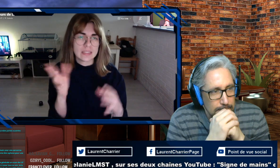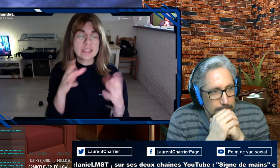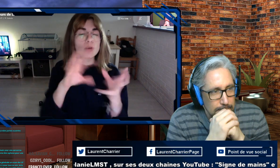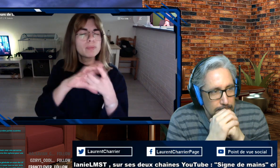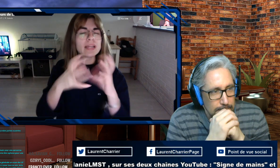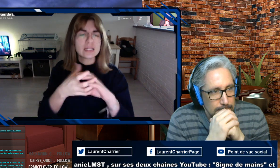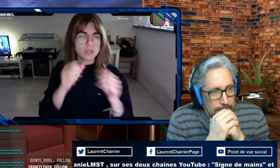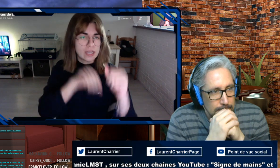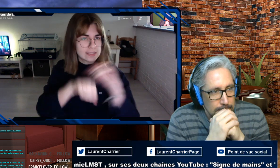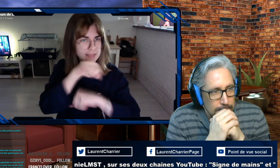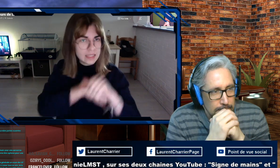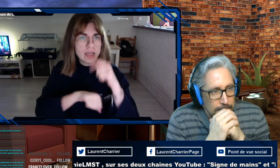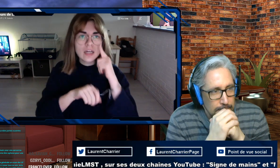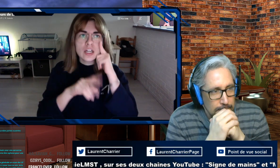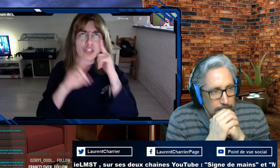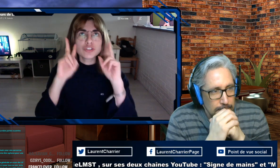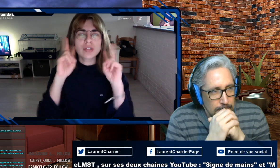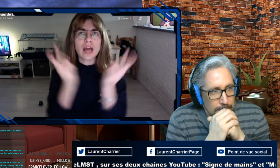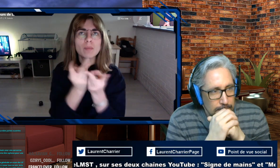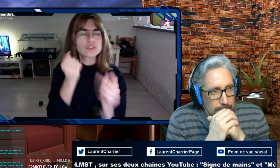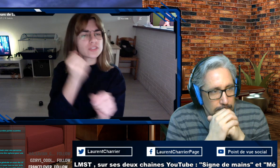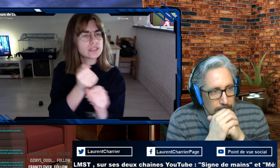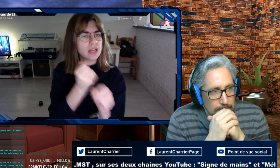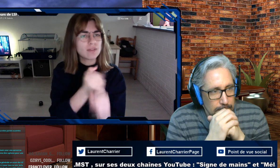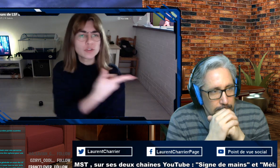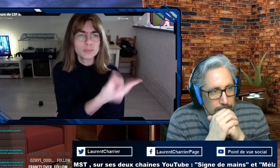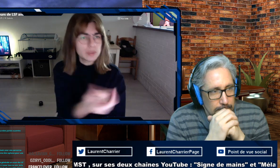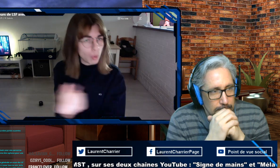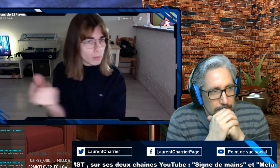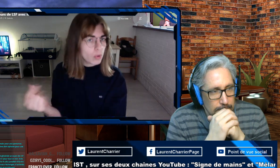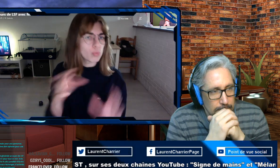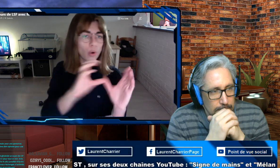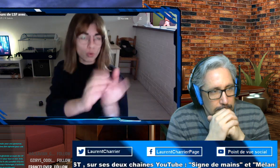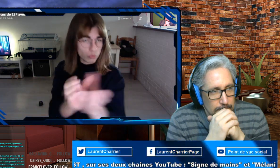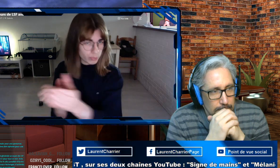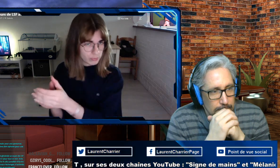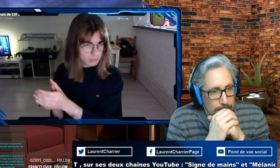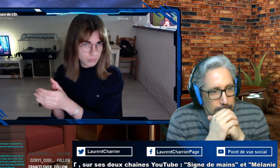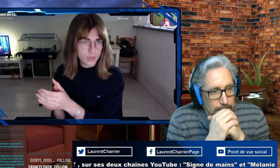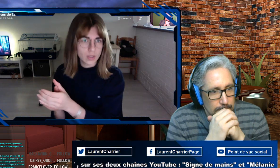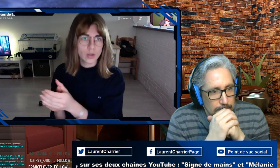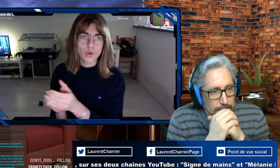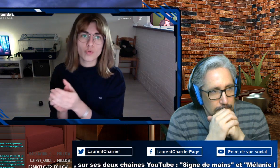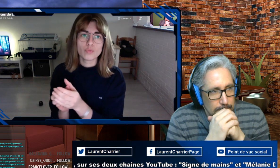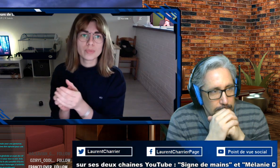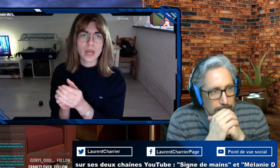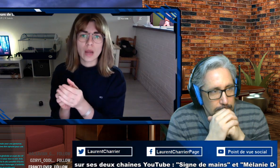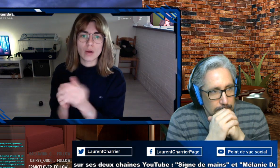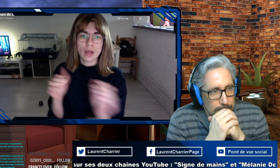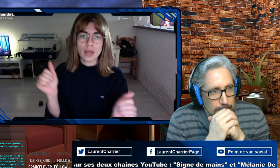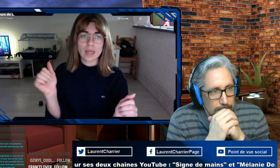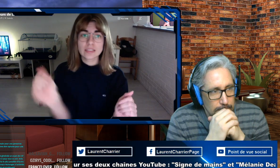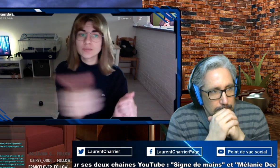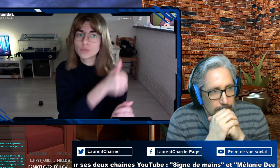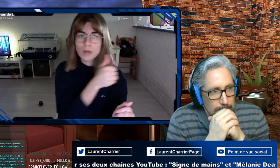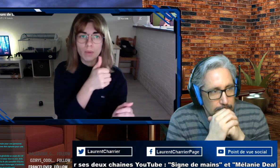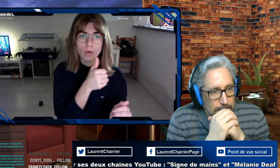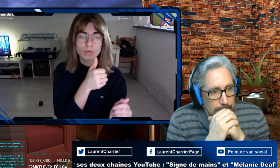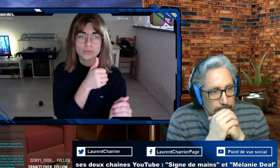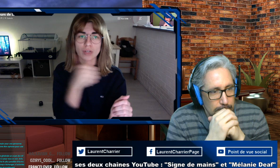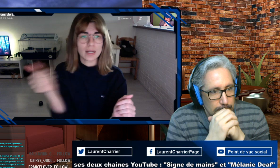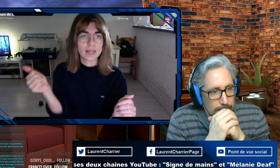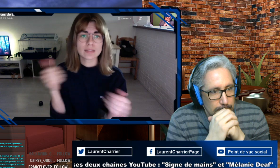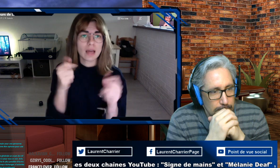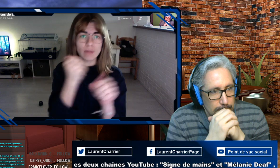possible. C'est compliqué à t'organiser. Généralement, je fais des travaux de binôme en groupe. Bien